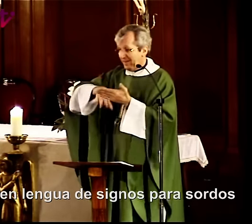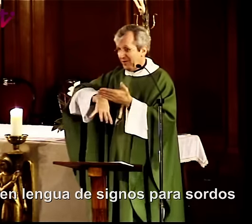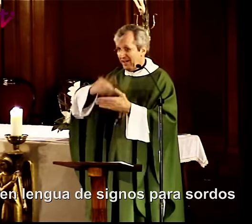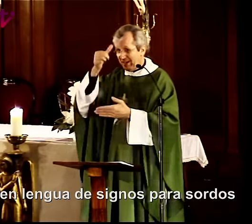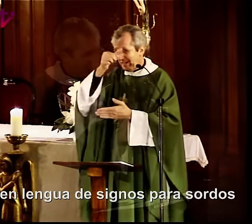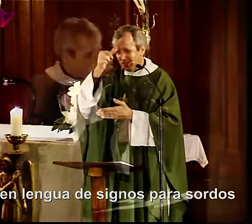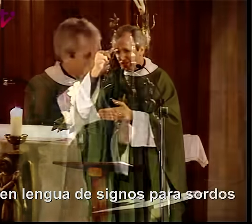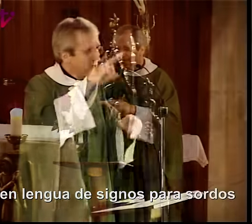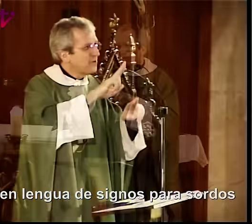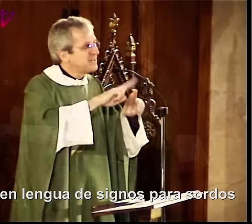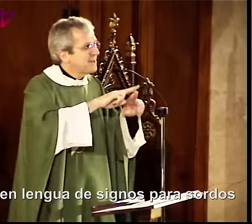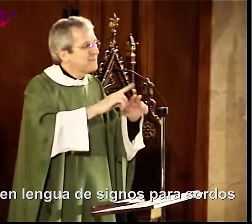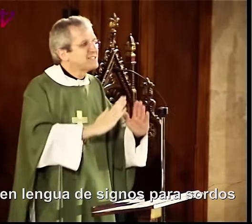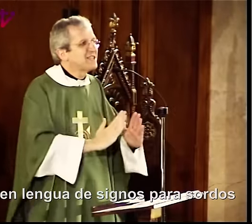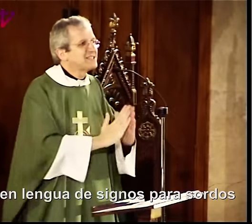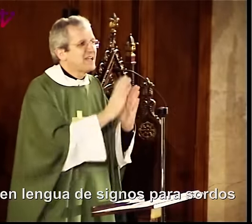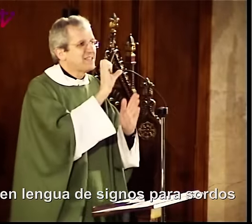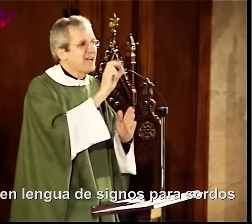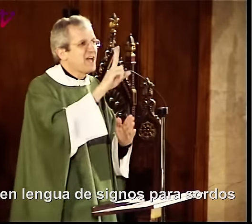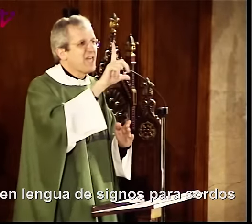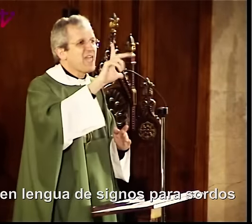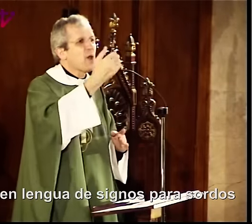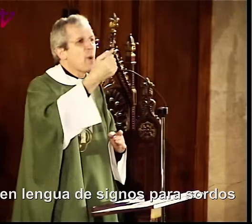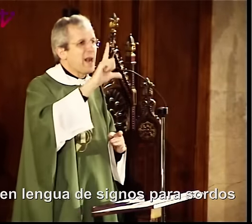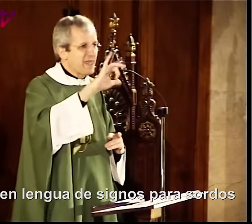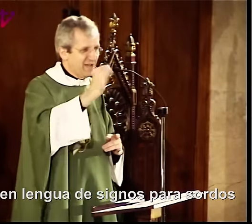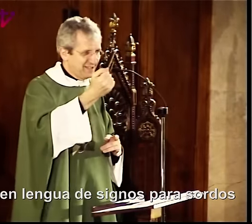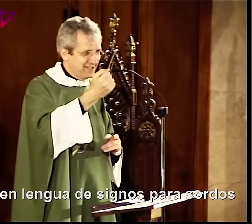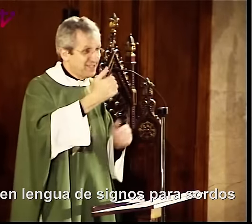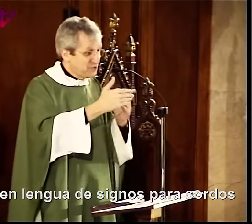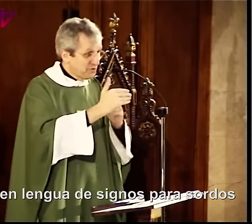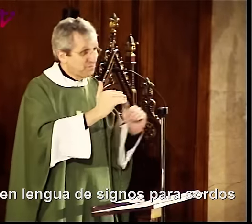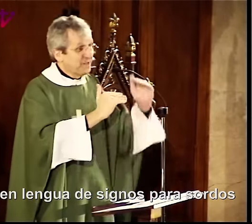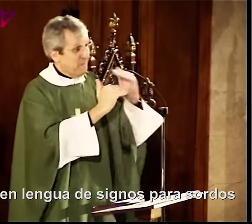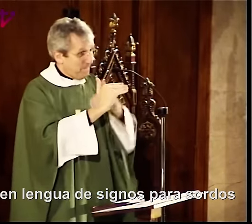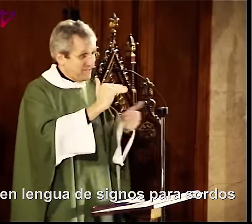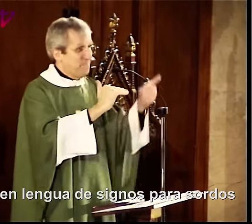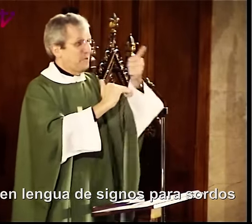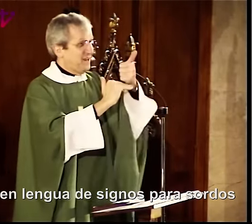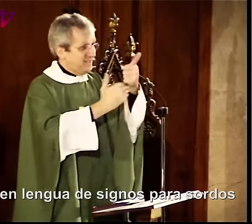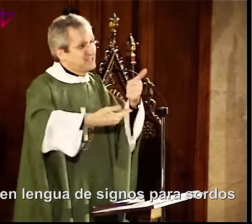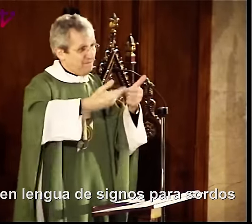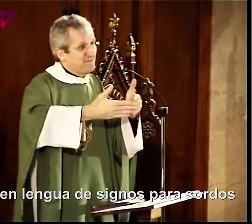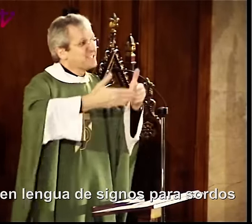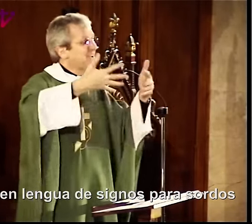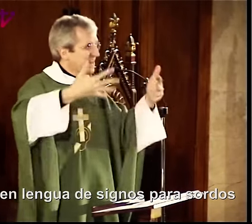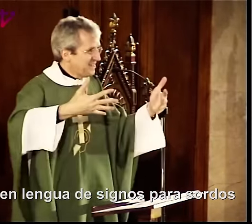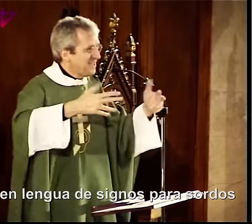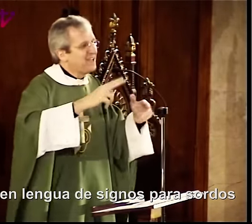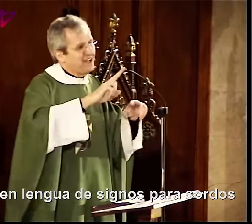Barcelona, este domingo, es la fiesta de Santa Eulalia. De hecho, pasa por delante, es fiesta grande, a